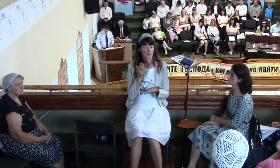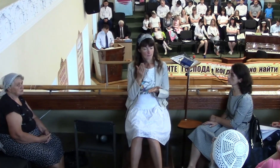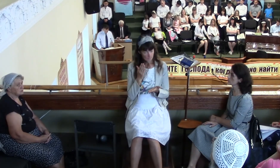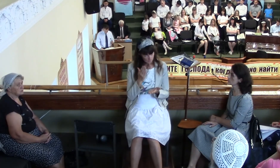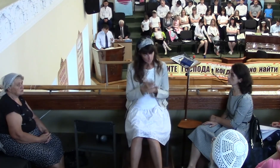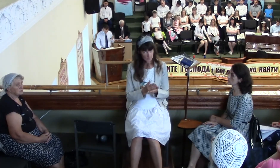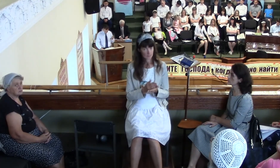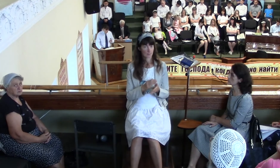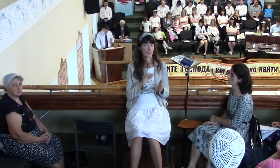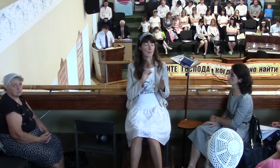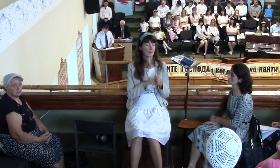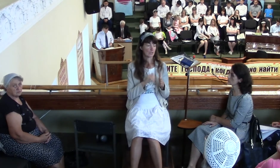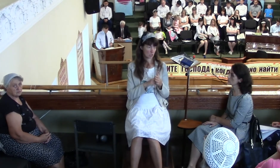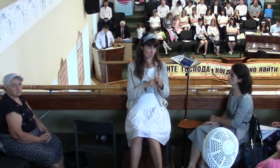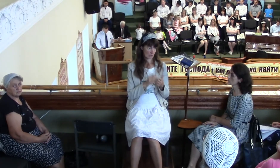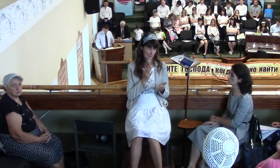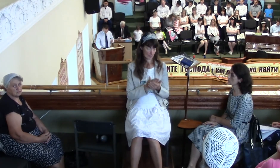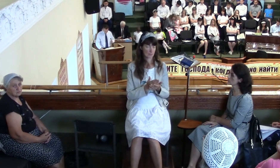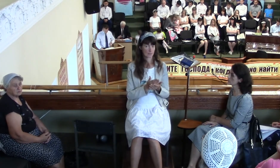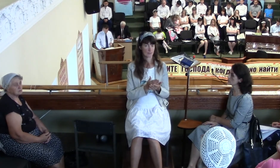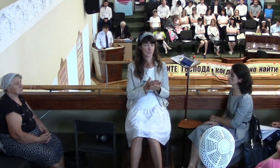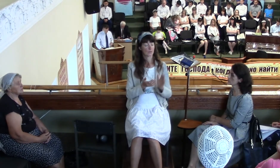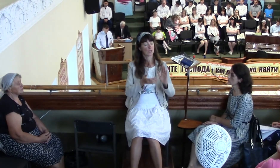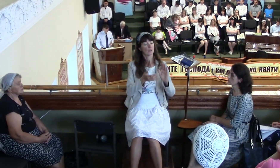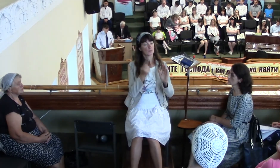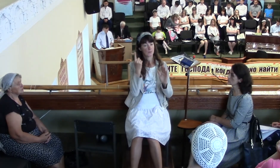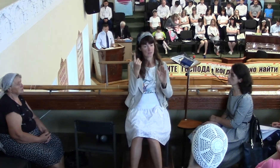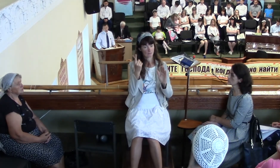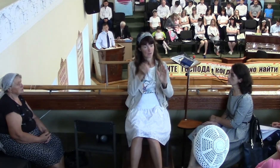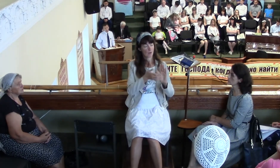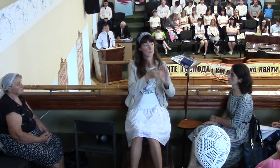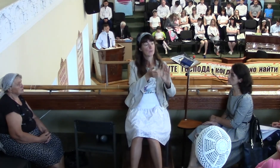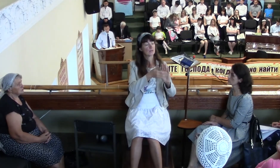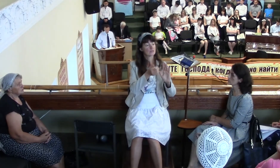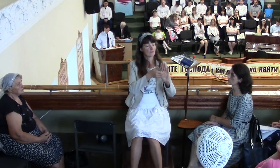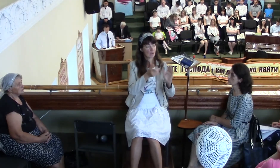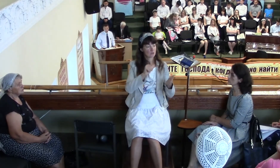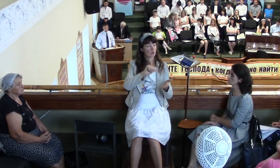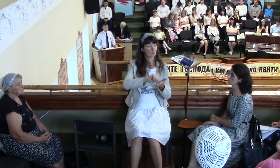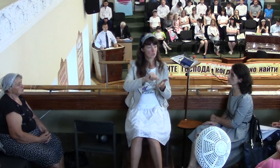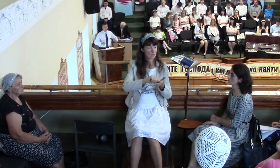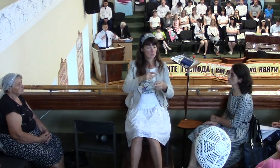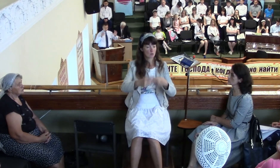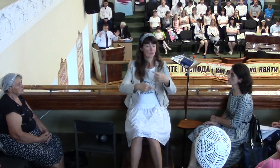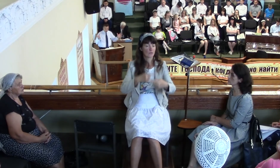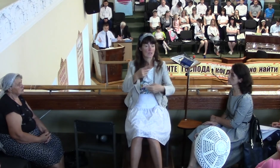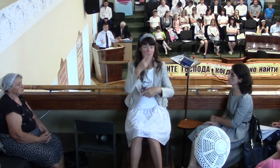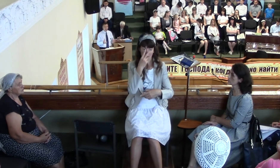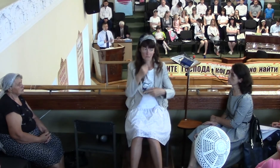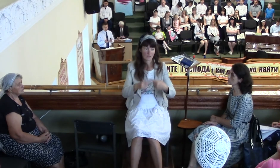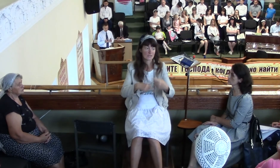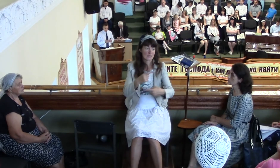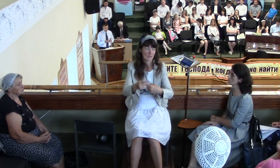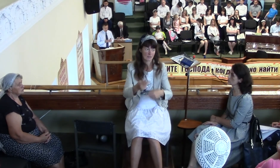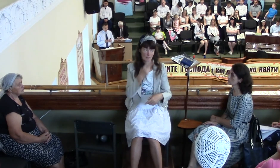Первое, 12 стих, призвавшего нас к участию к наследию. Бог